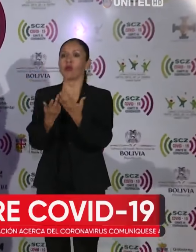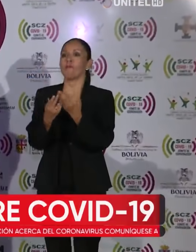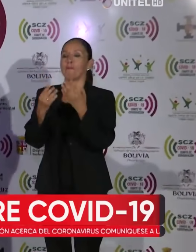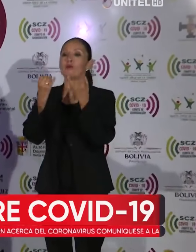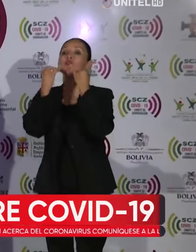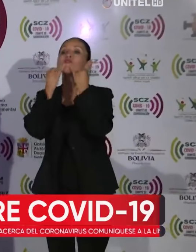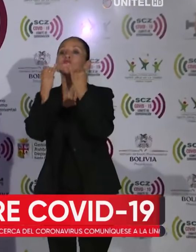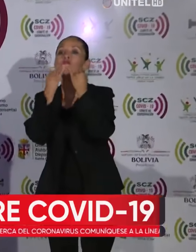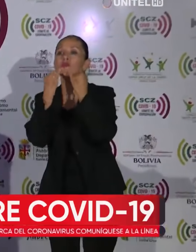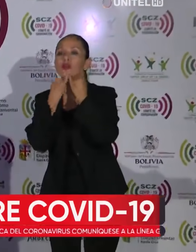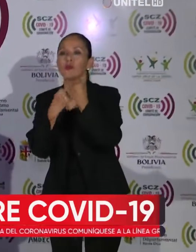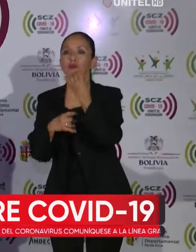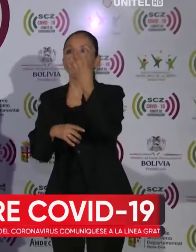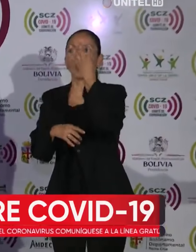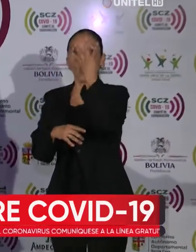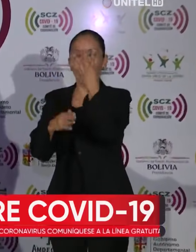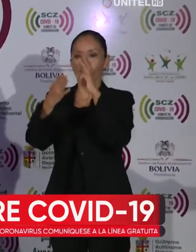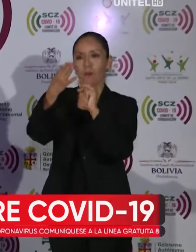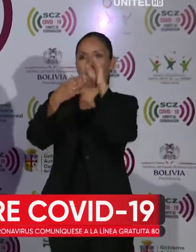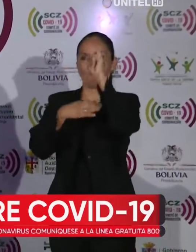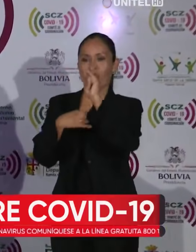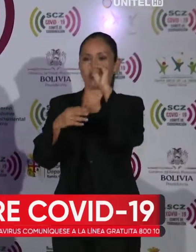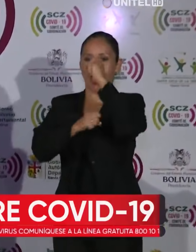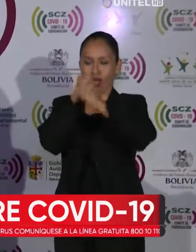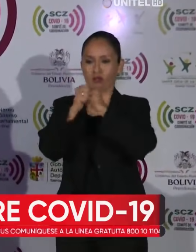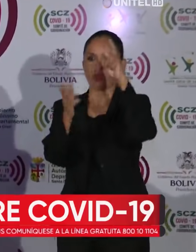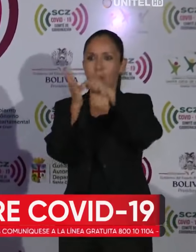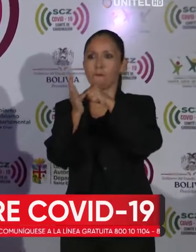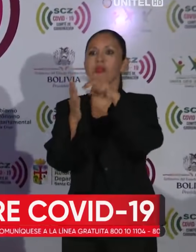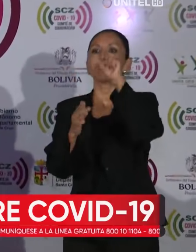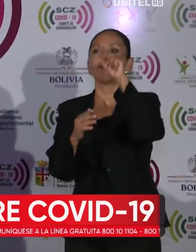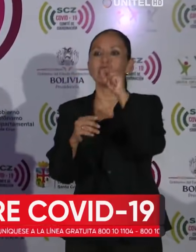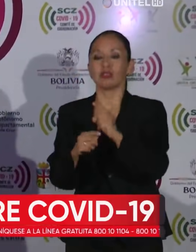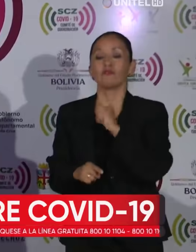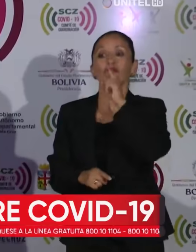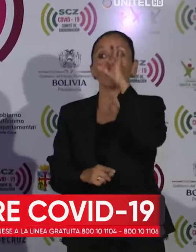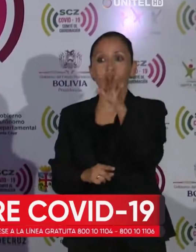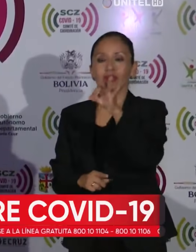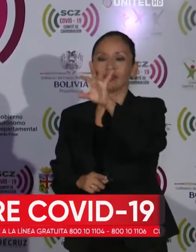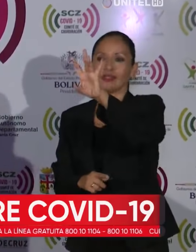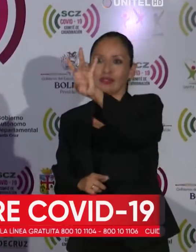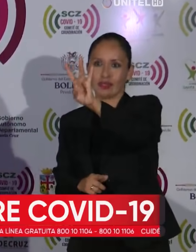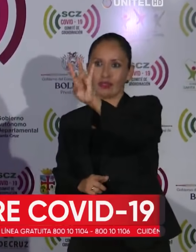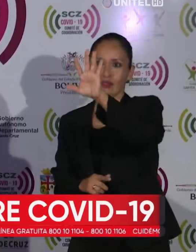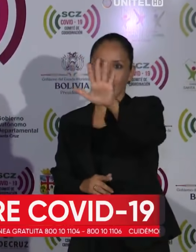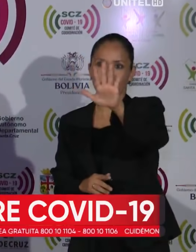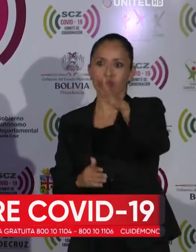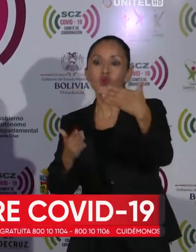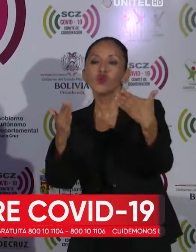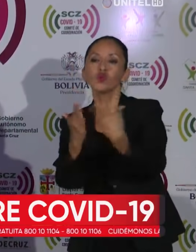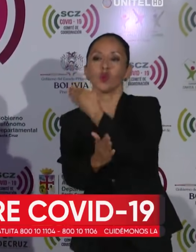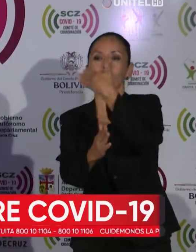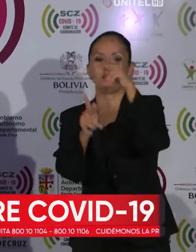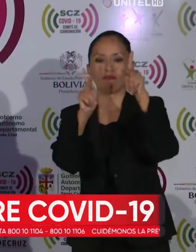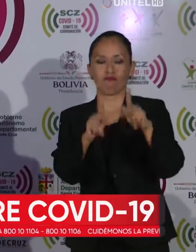reportar 4 de mayo de 2020 los casos nuevos. Se han confirmado 75 casos